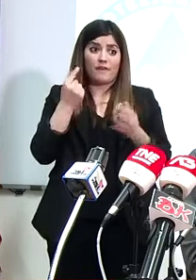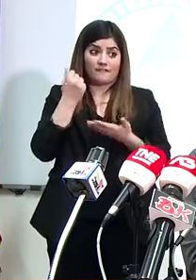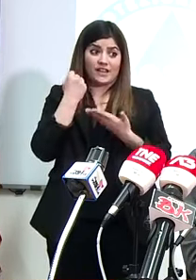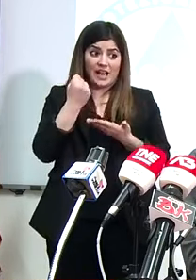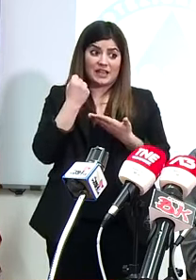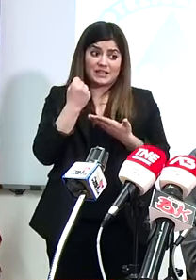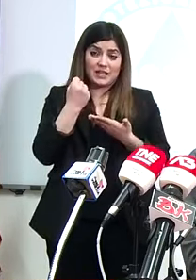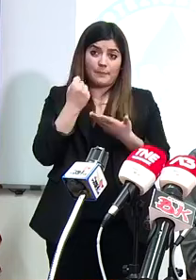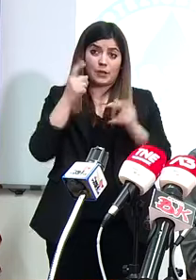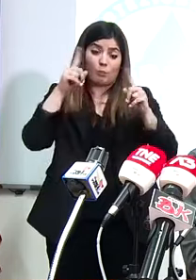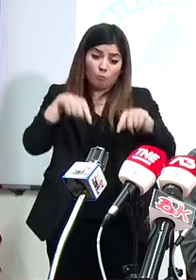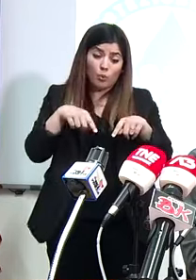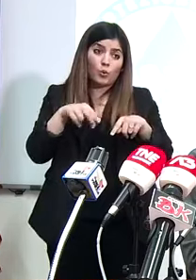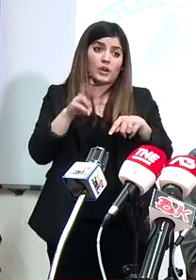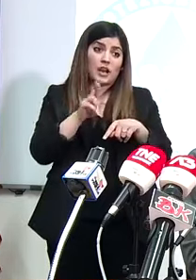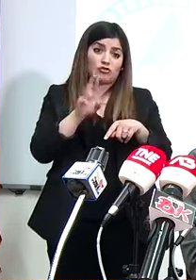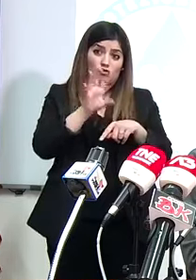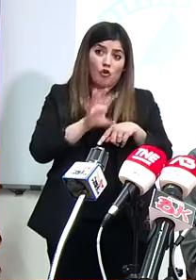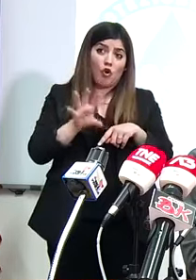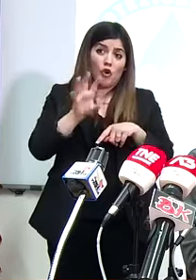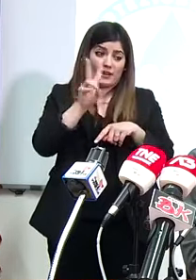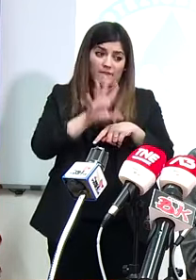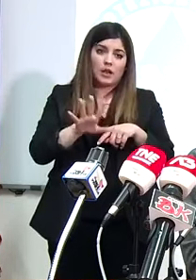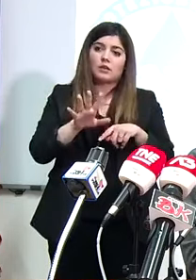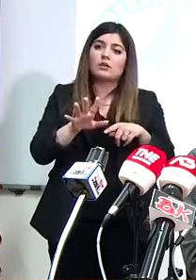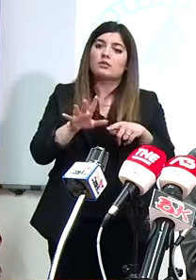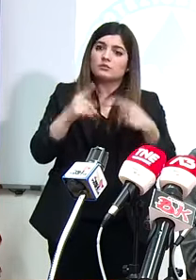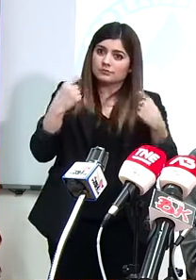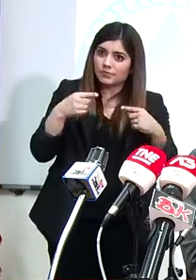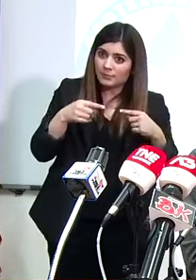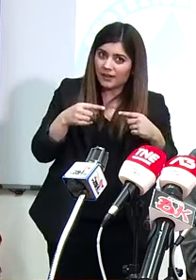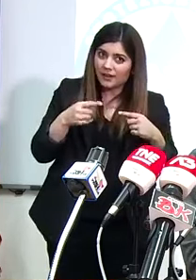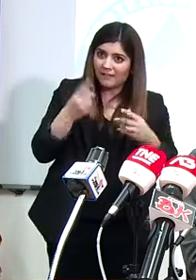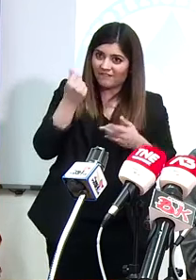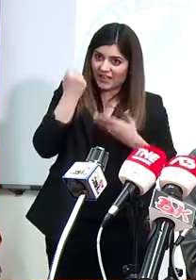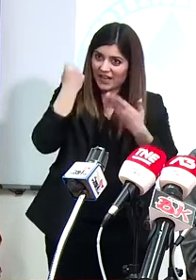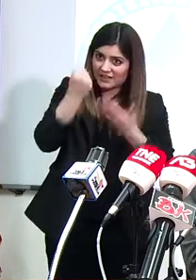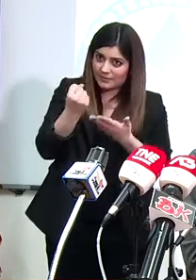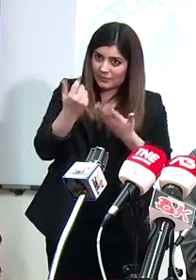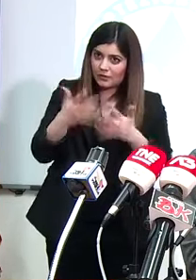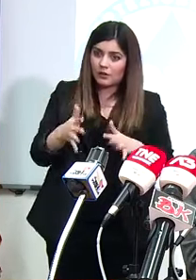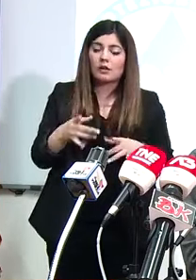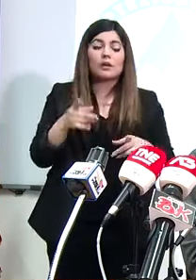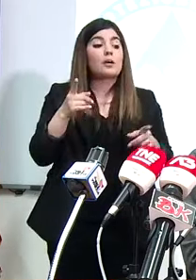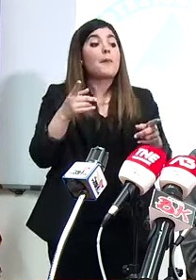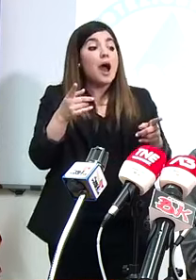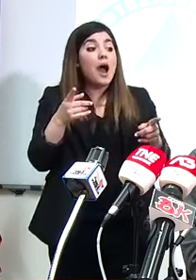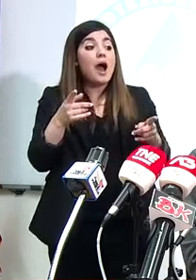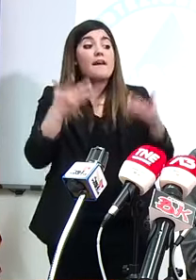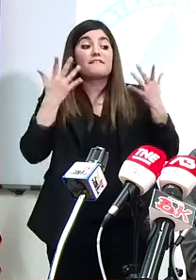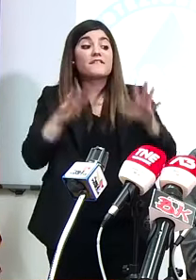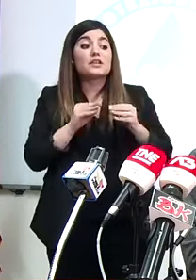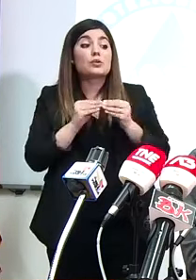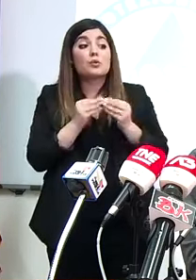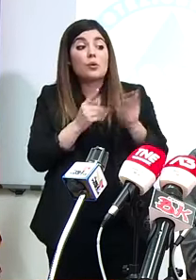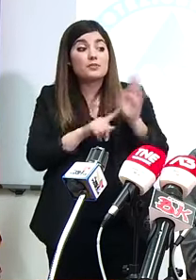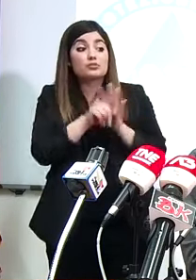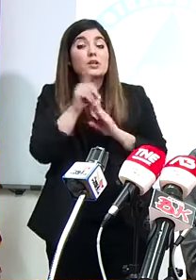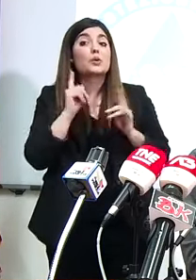torneo ecco allora siccome è anche interesse nostro sapere com'è finita tra l'altro in base